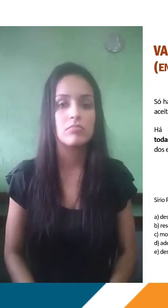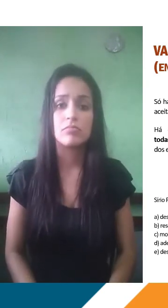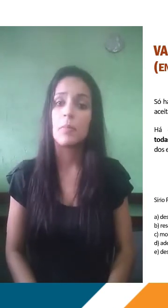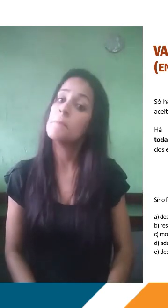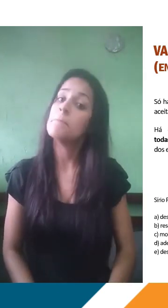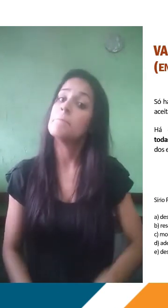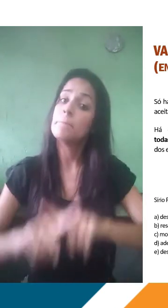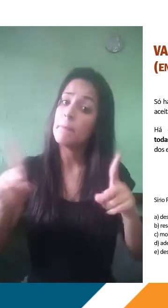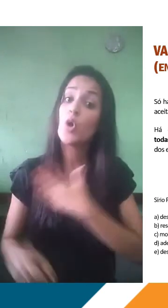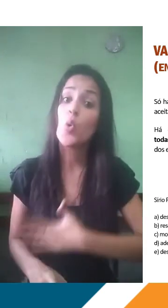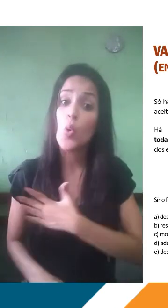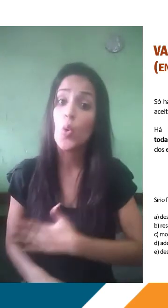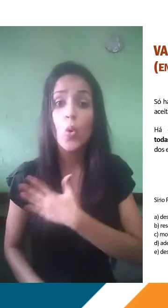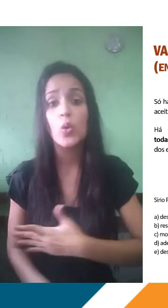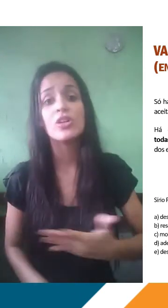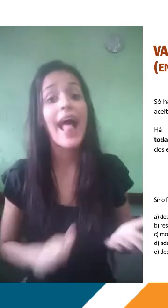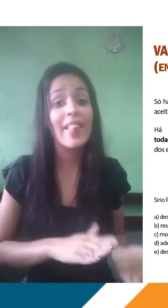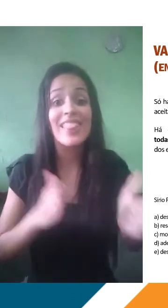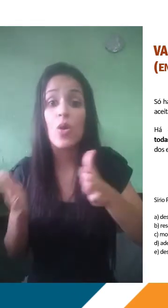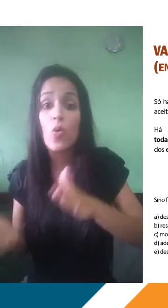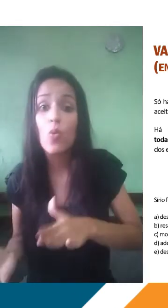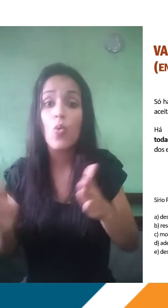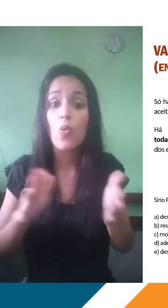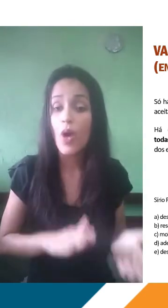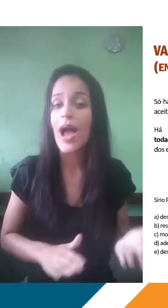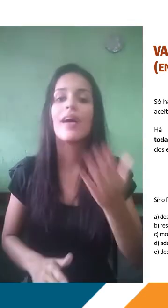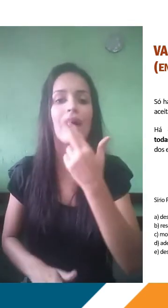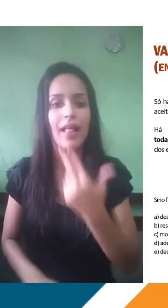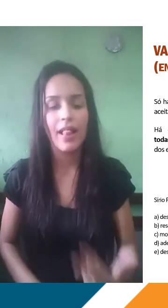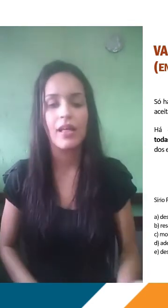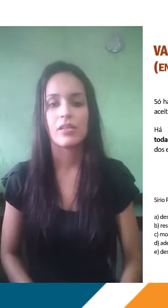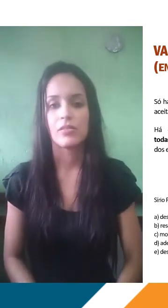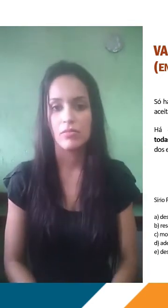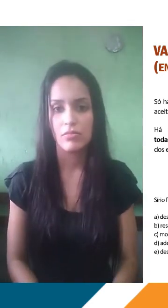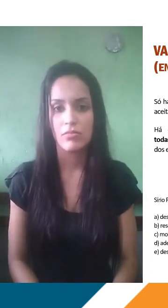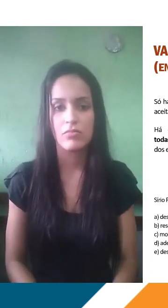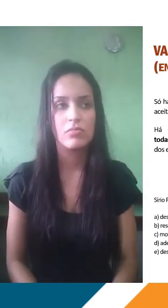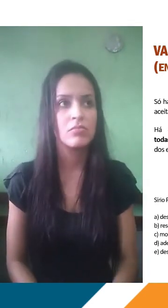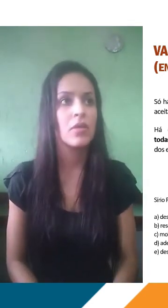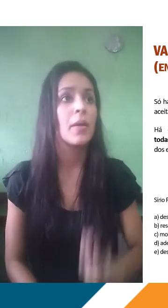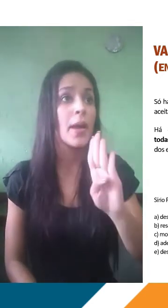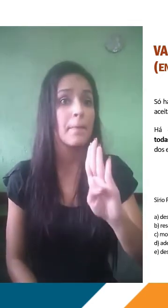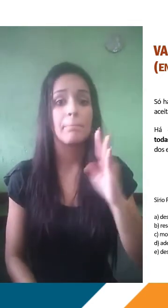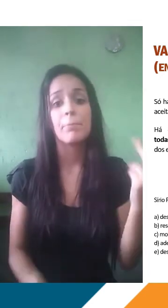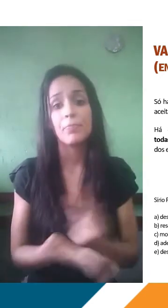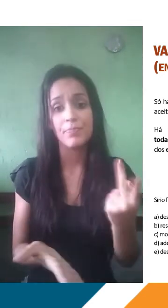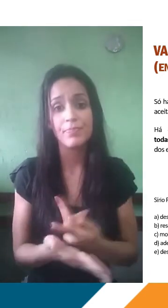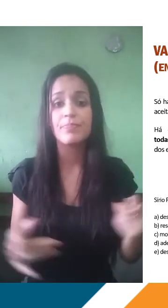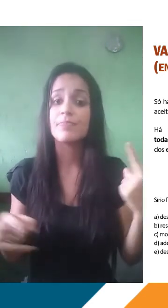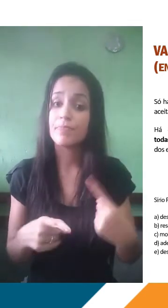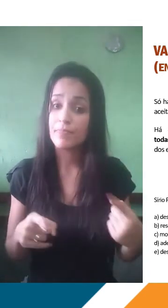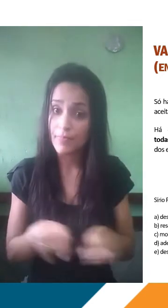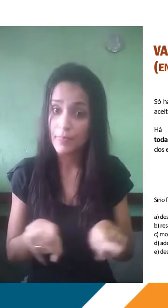da língua ao contexto comunicativo em que está inserida Referenciada A letra B também não está correta